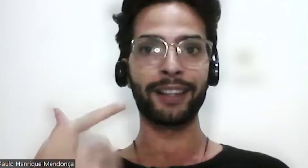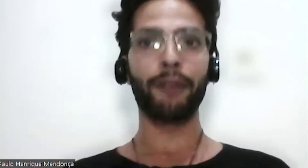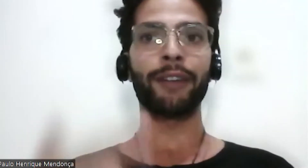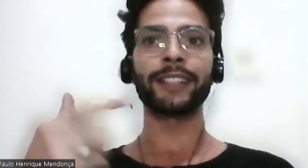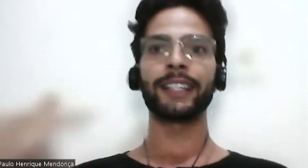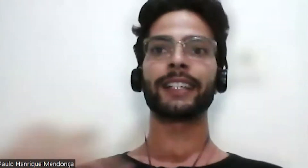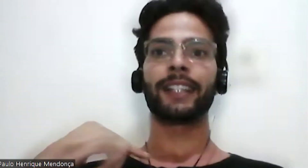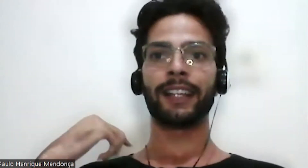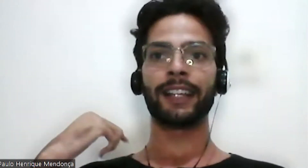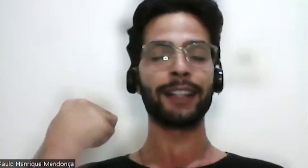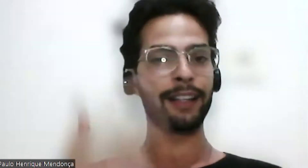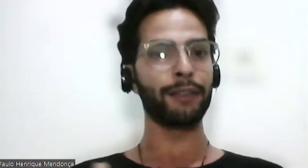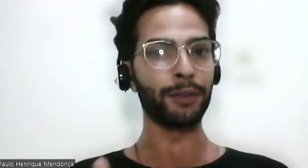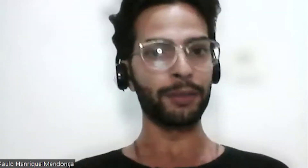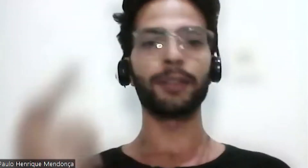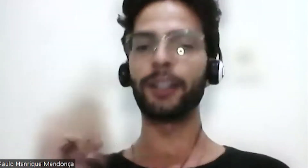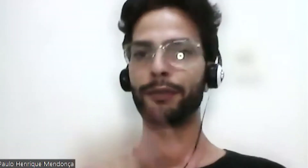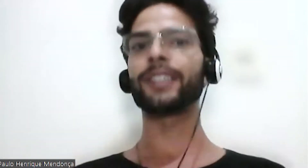então fazer esse livro em um vídeo.